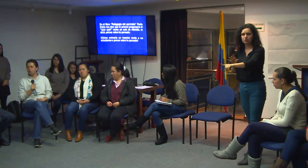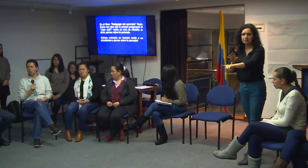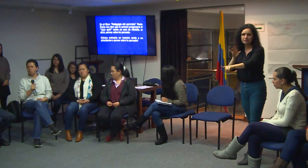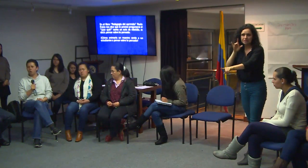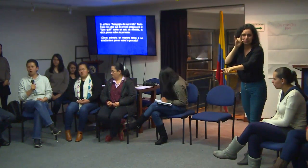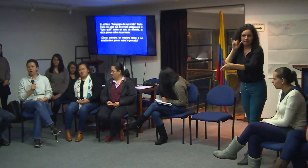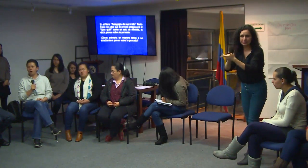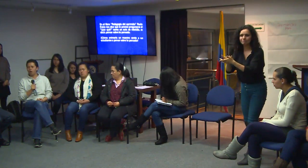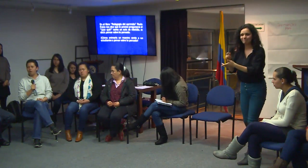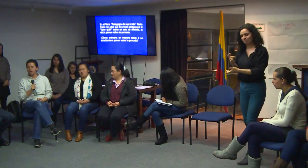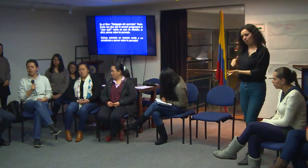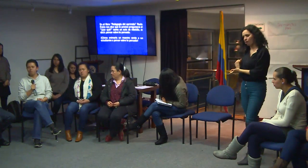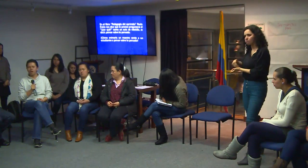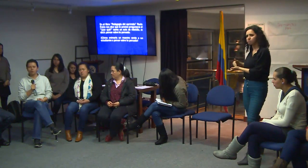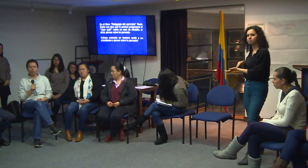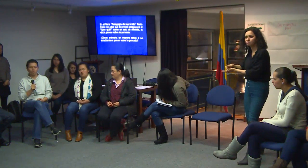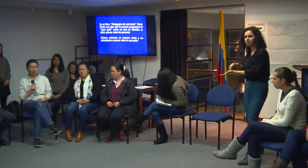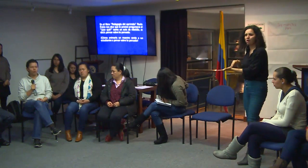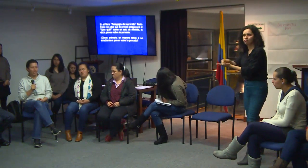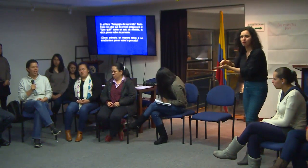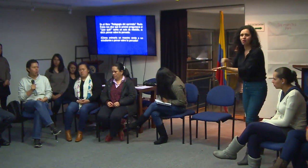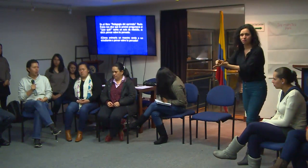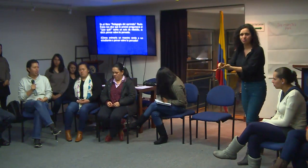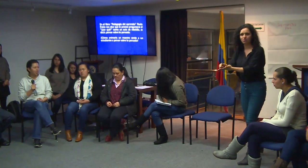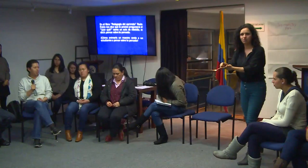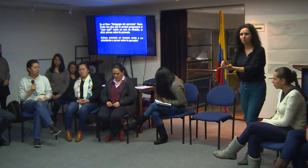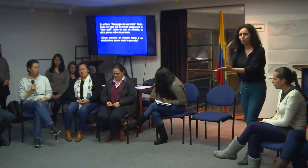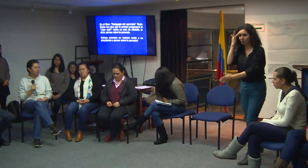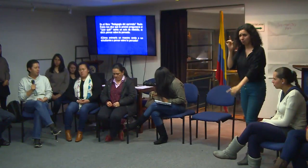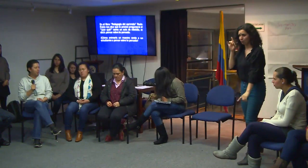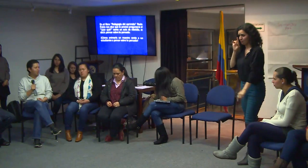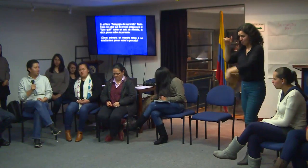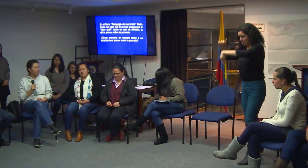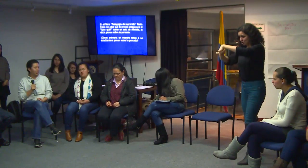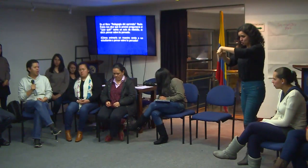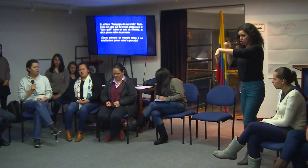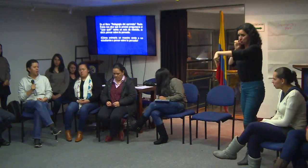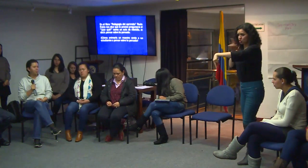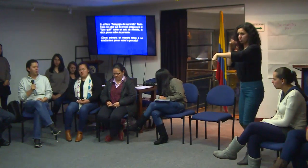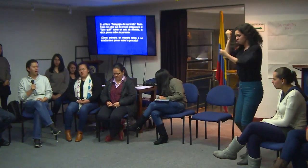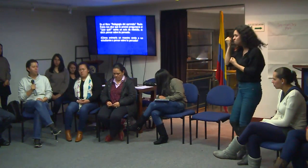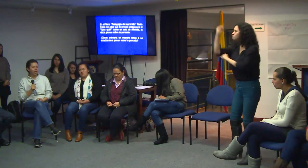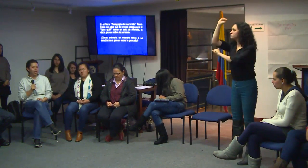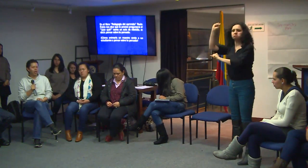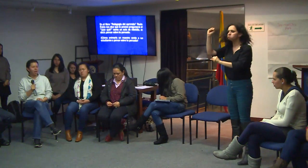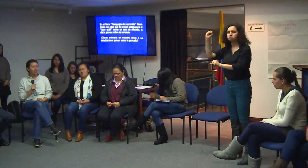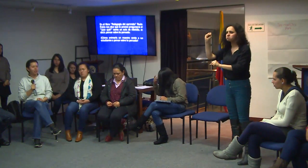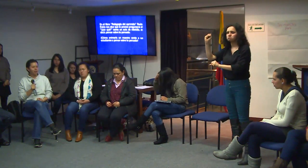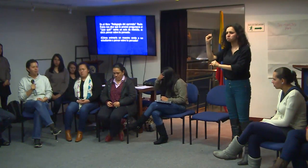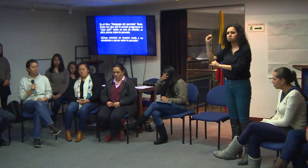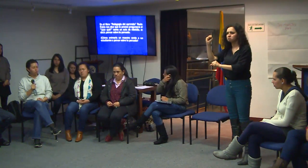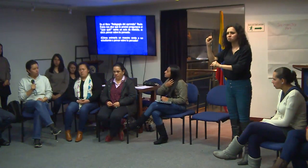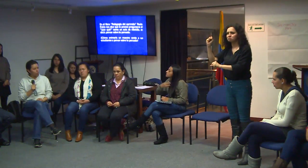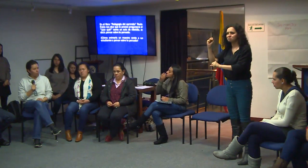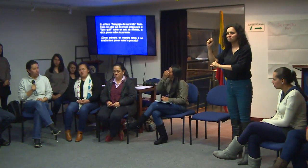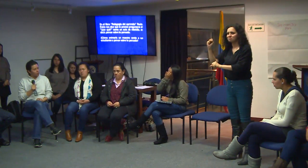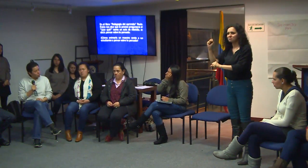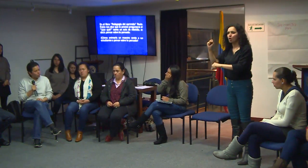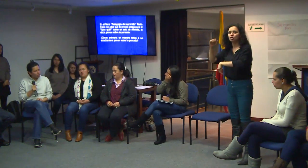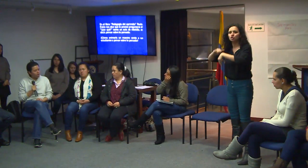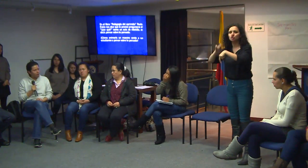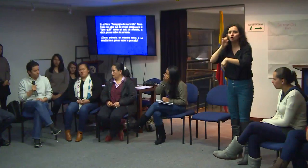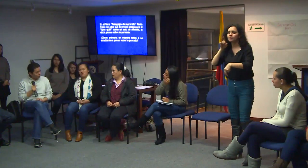fallado. No hemos logrado realmente que el maestro sordo sea rebelde. Siguen todavía muy al pie de, ¿y usted qué